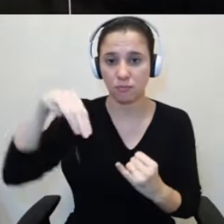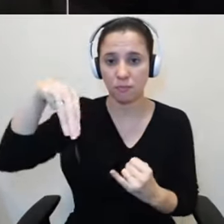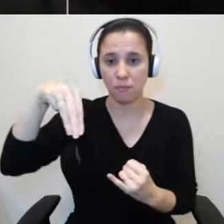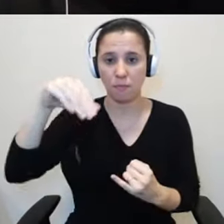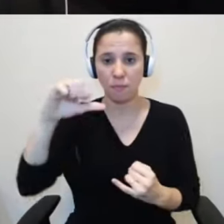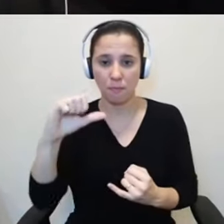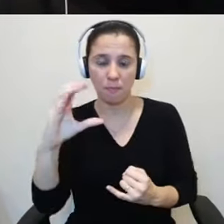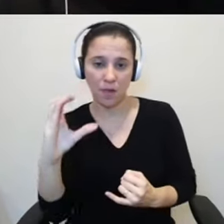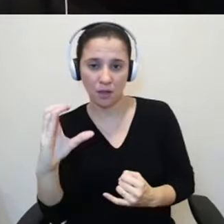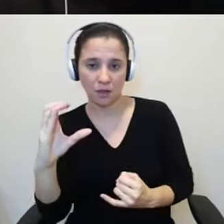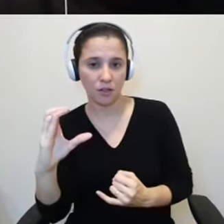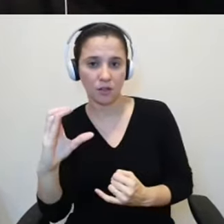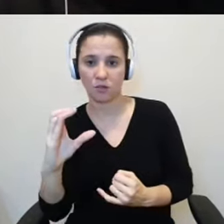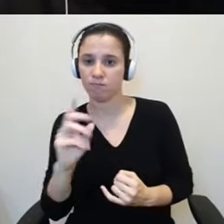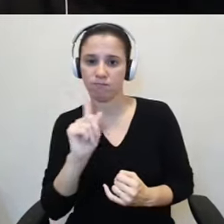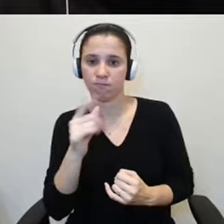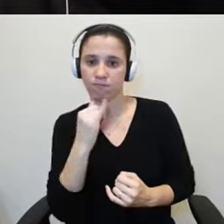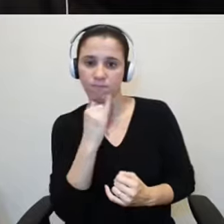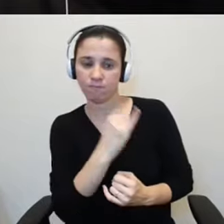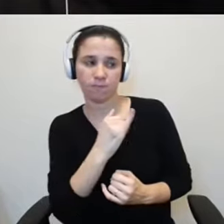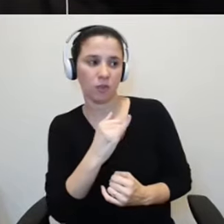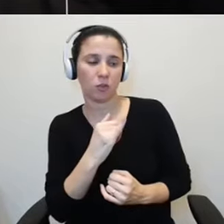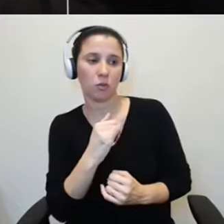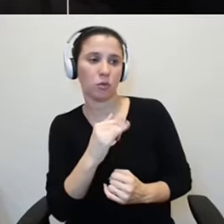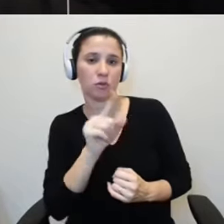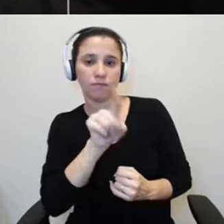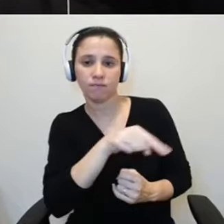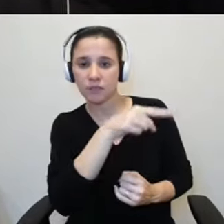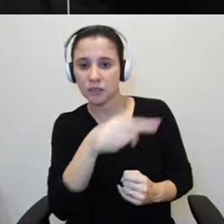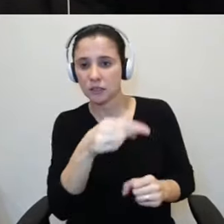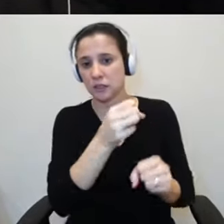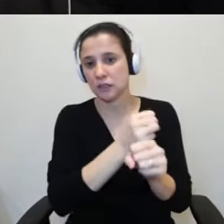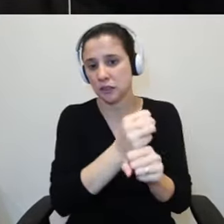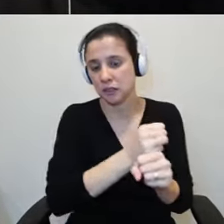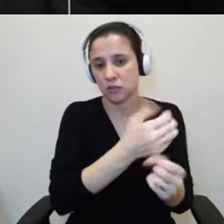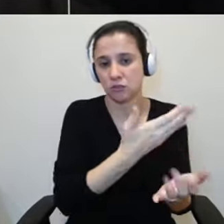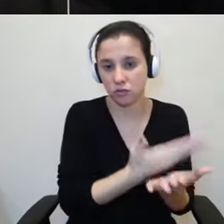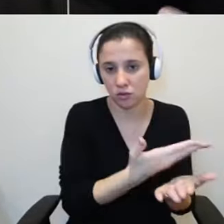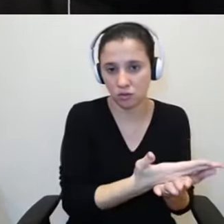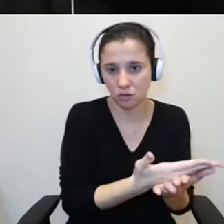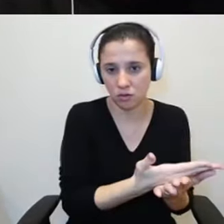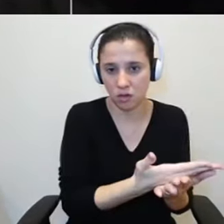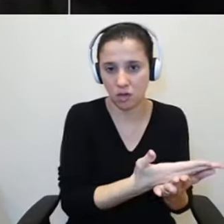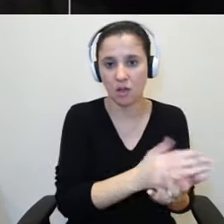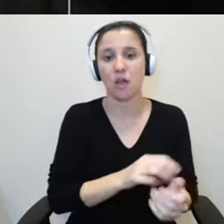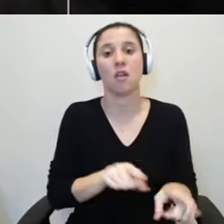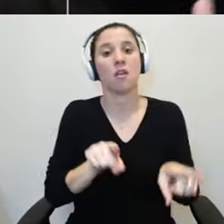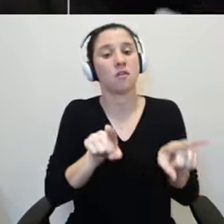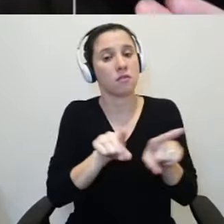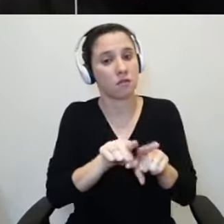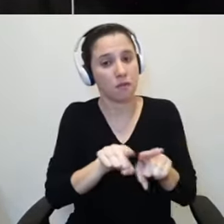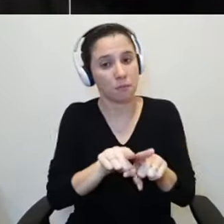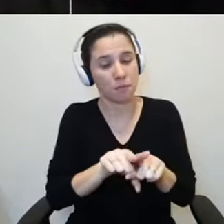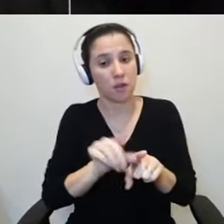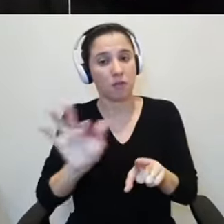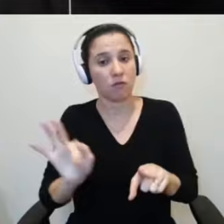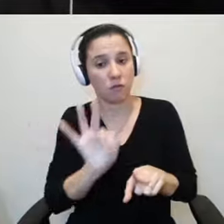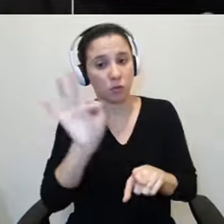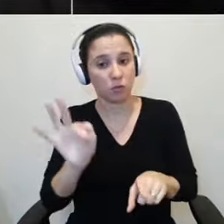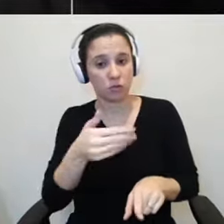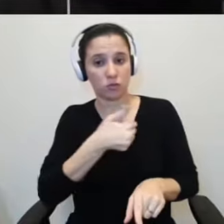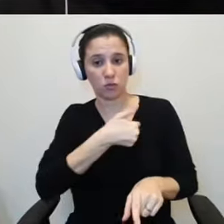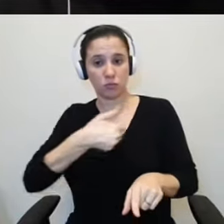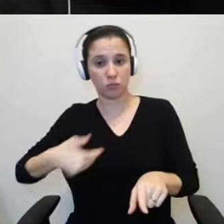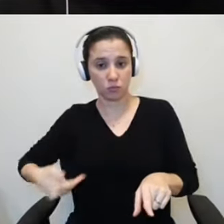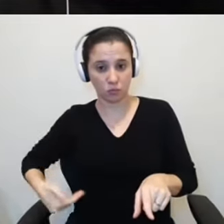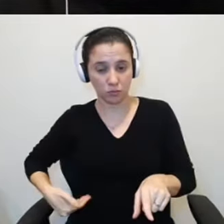cancelar o ano letivo. Como as instituições de ensino, tanto as públicas, as particulares, vamos dizer